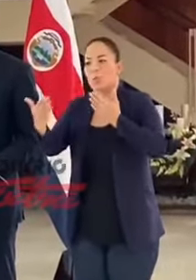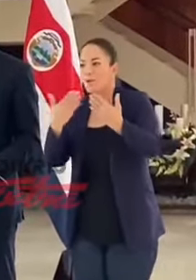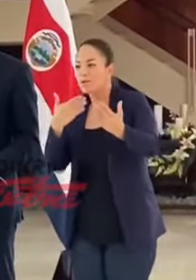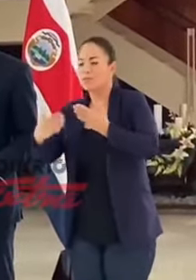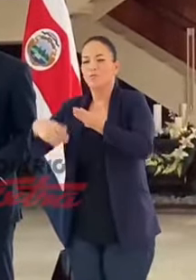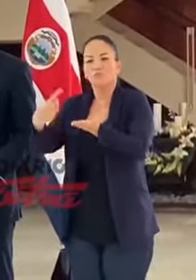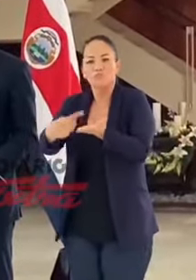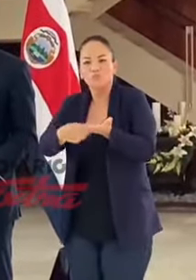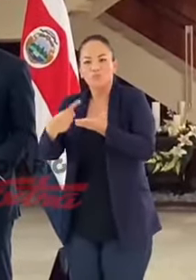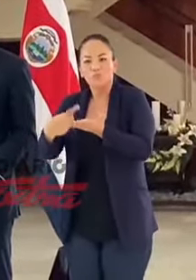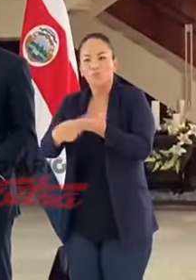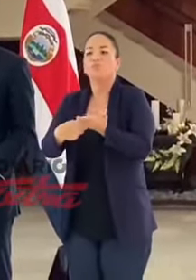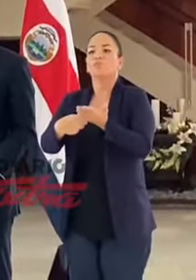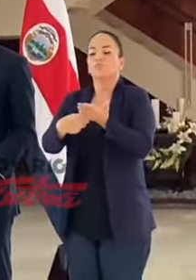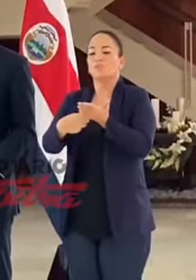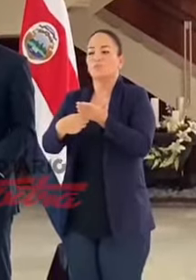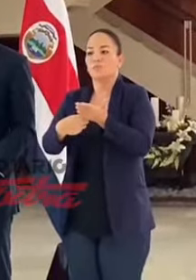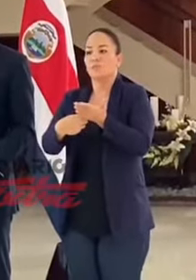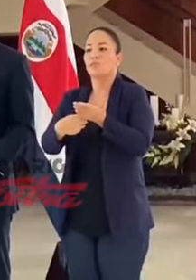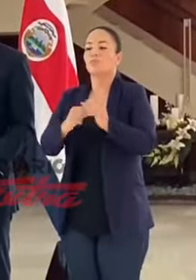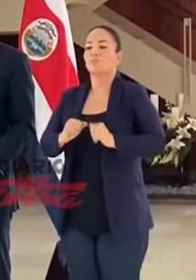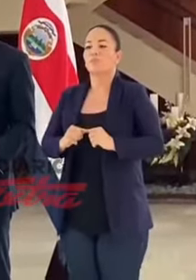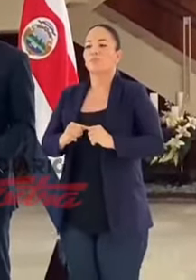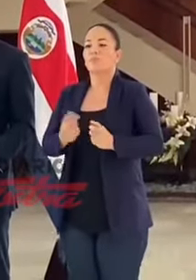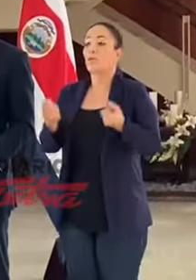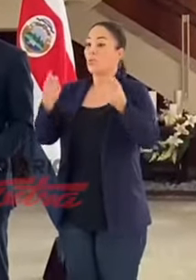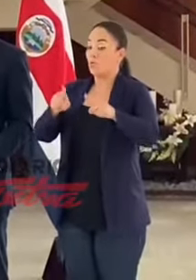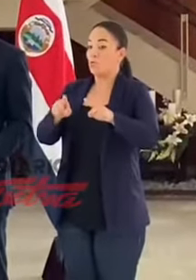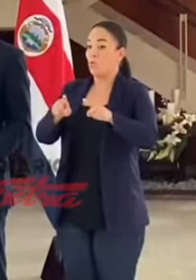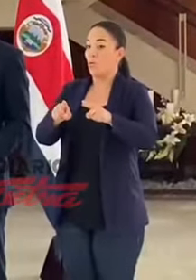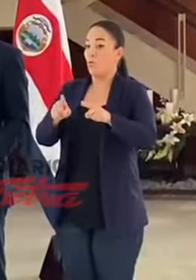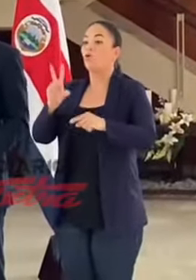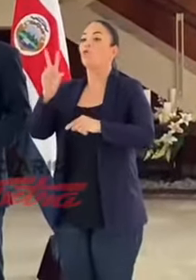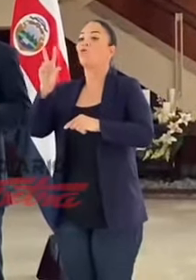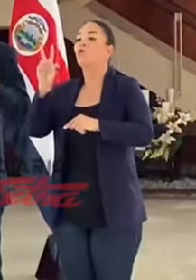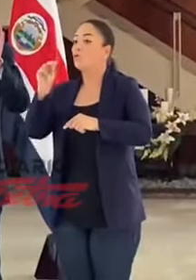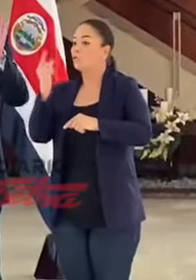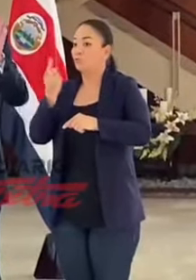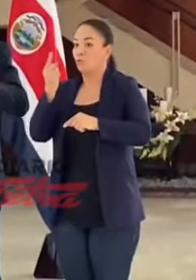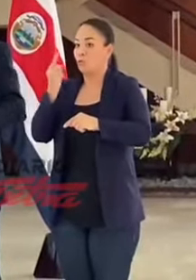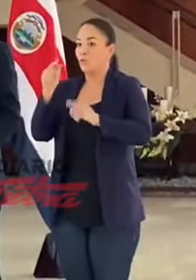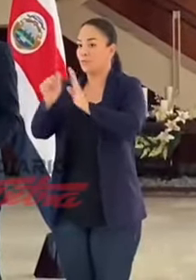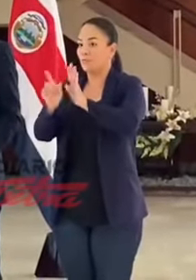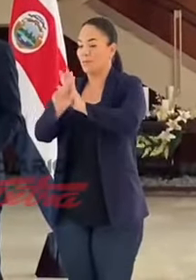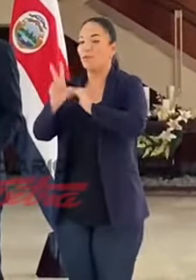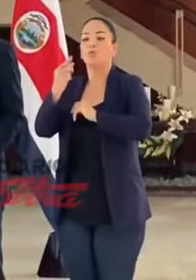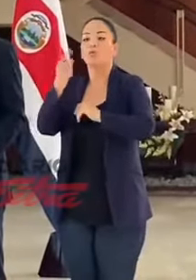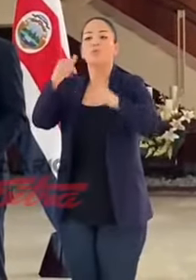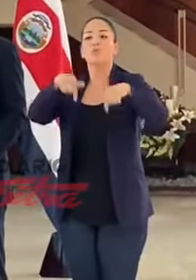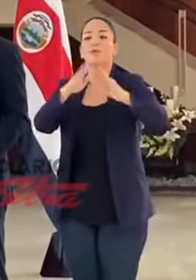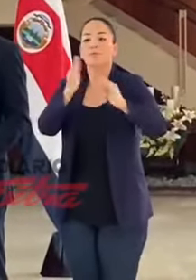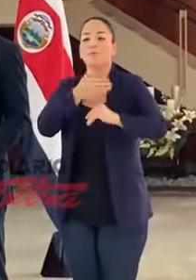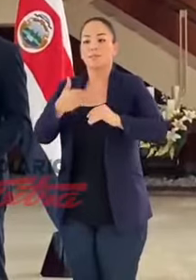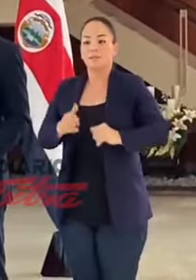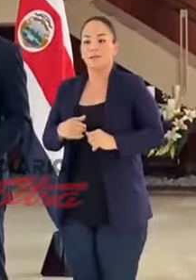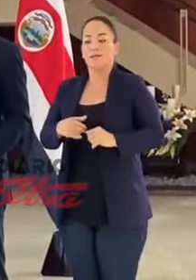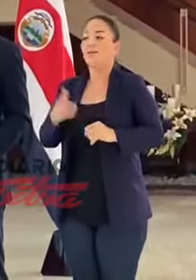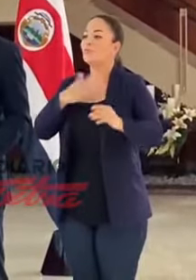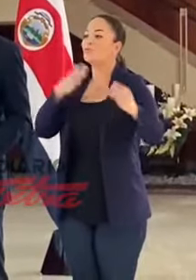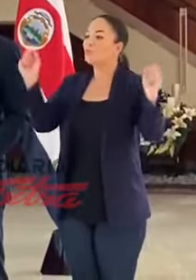discusión nacional que ocurrió no solo en la Asamblea Legislativa, no solo en Casa Presidencial, para